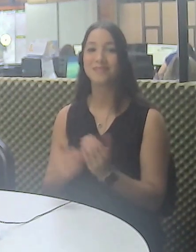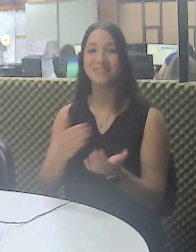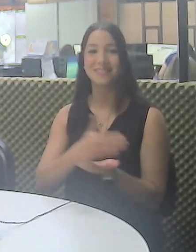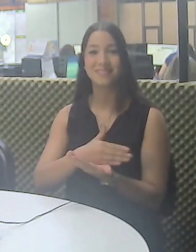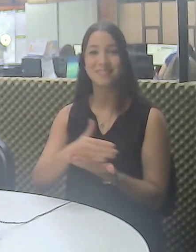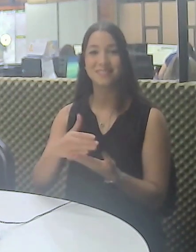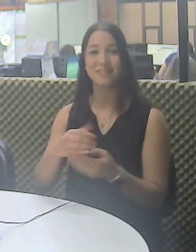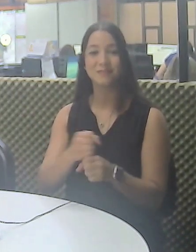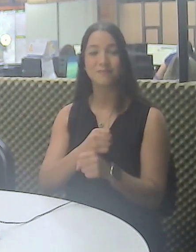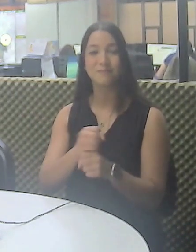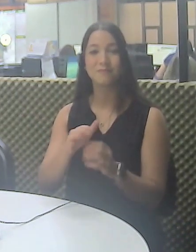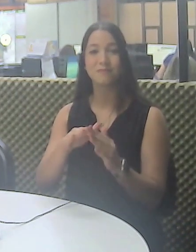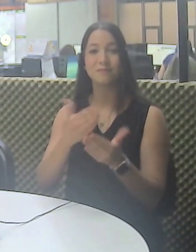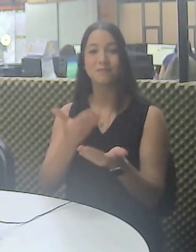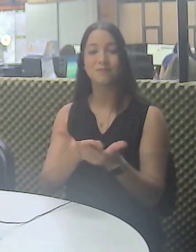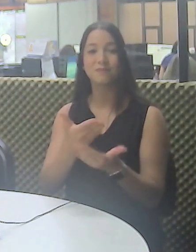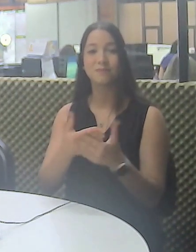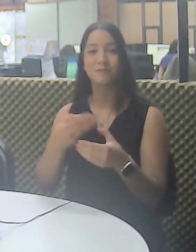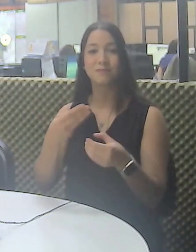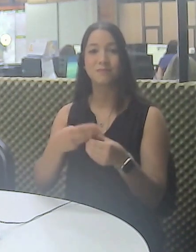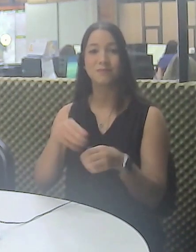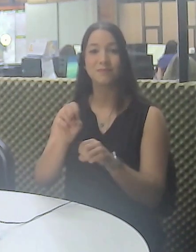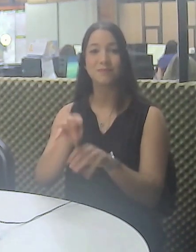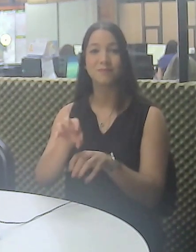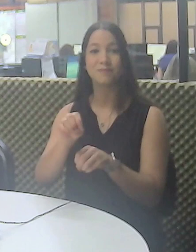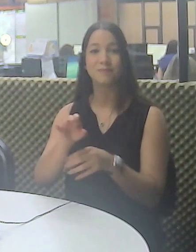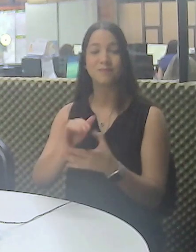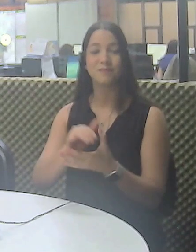Começa o ano letivo na rede municipal de ensino.